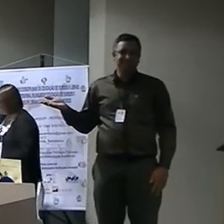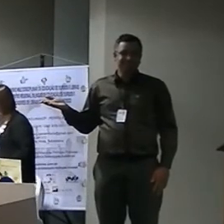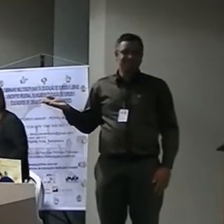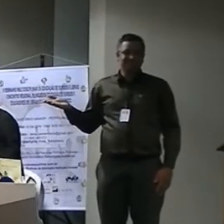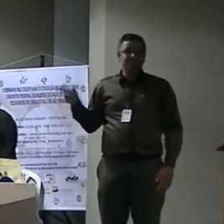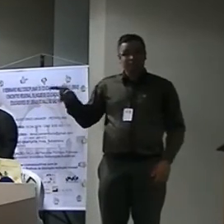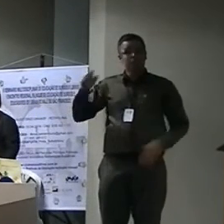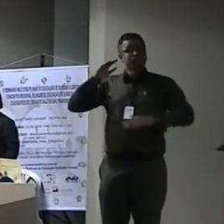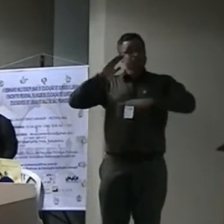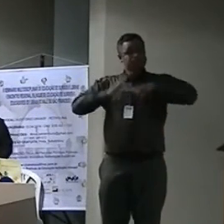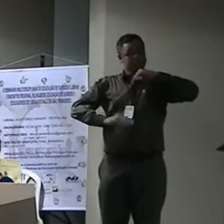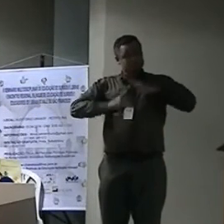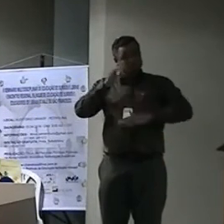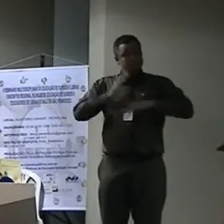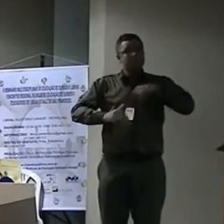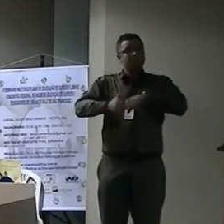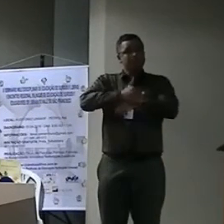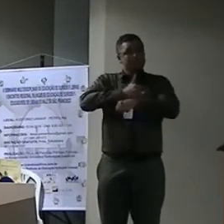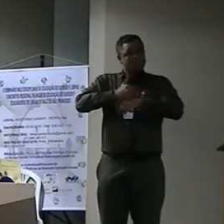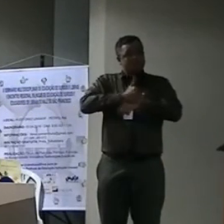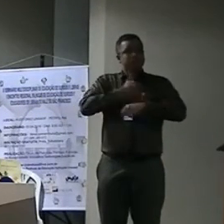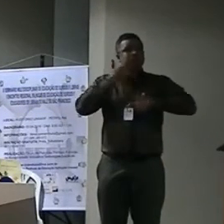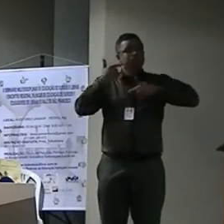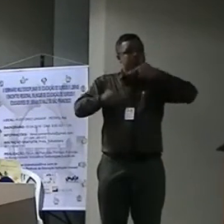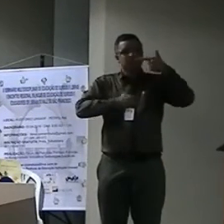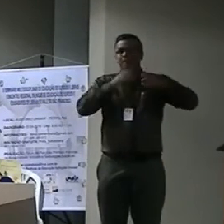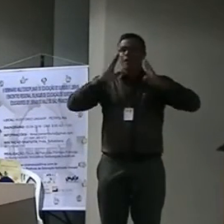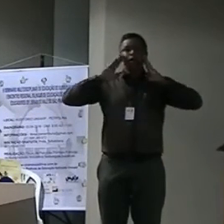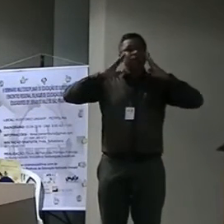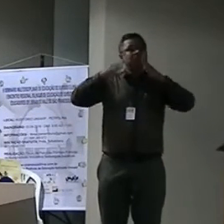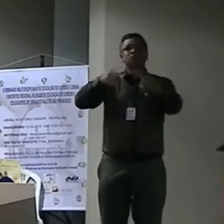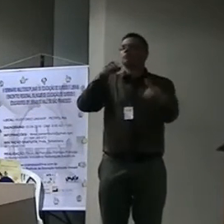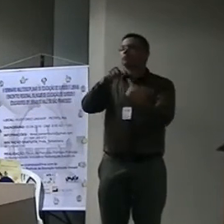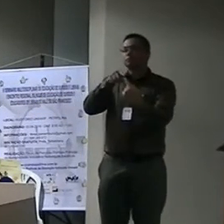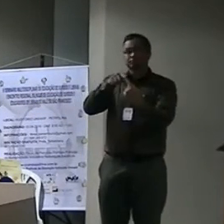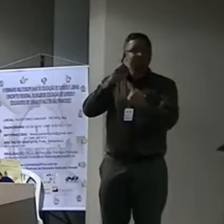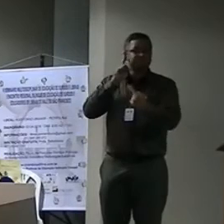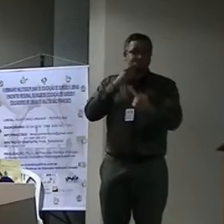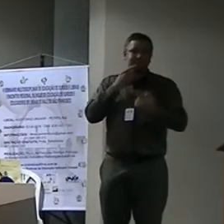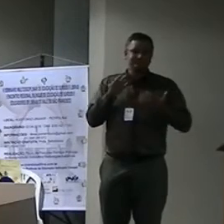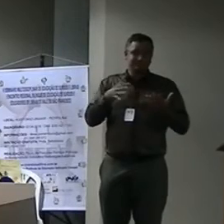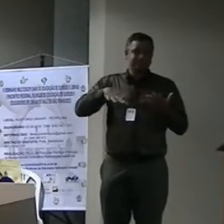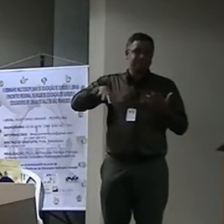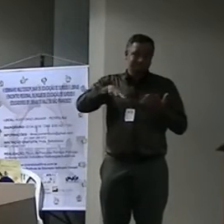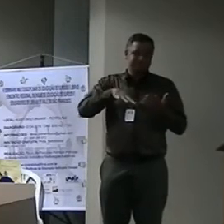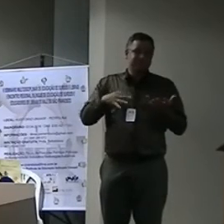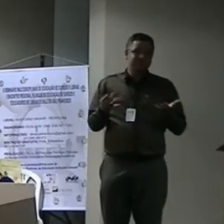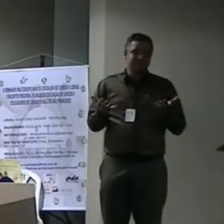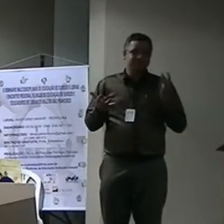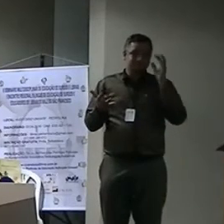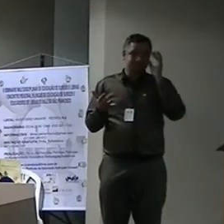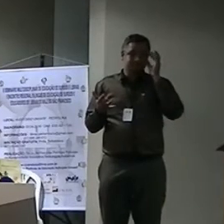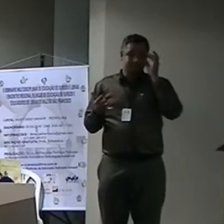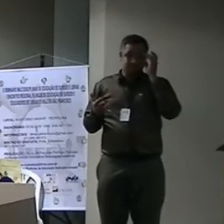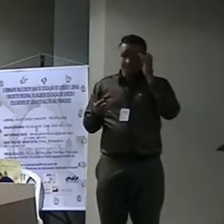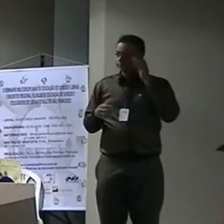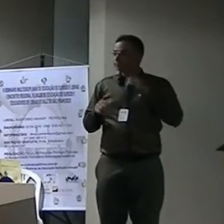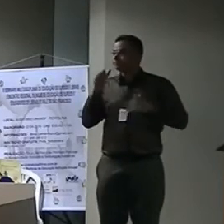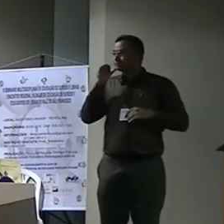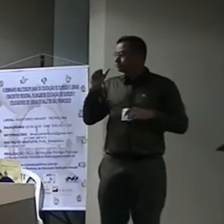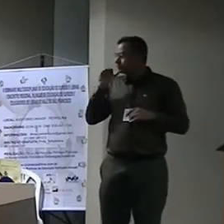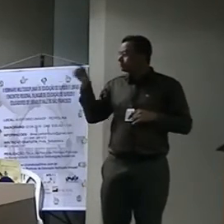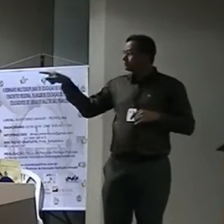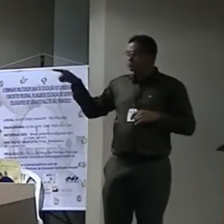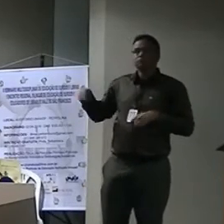de profissional que trabalha diretamente ligada ao surdo. Então, magistralmente ela fala da importância